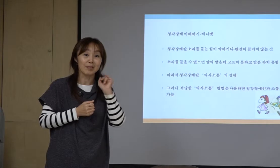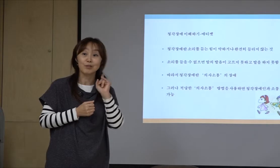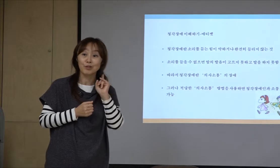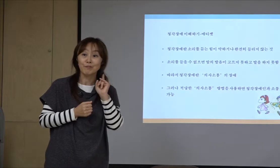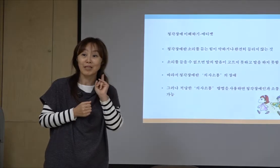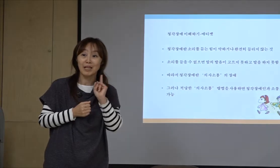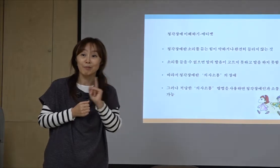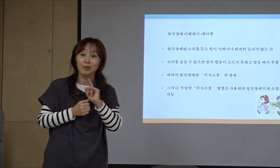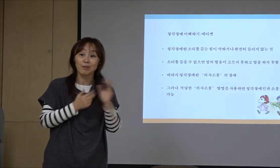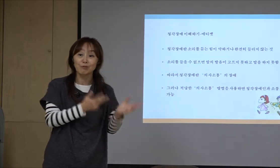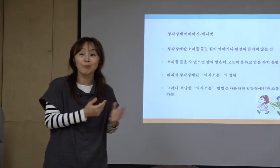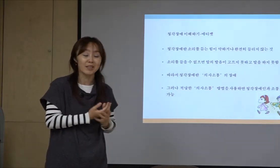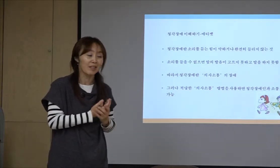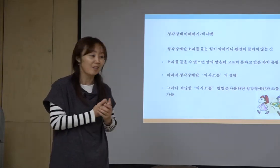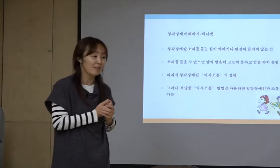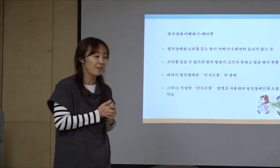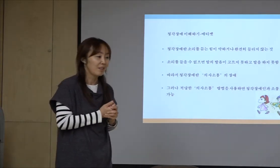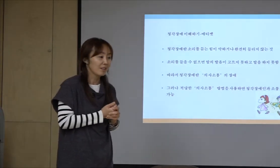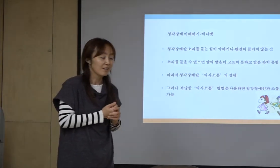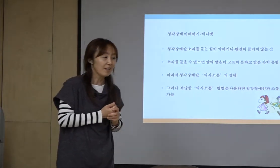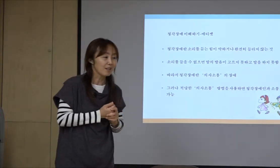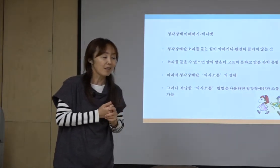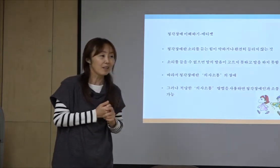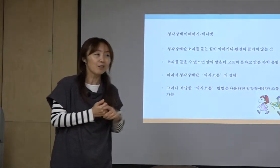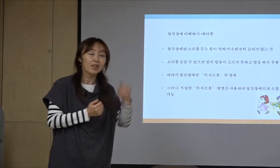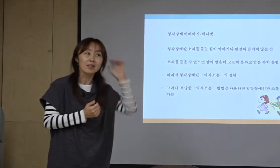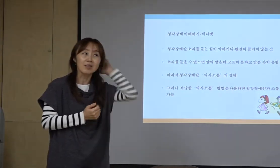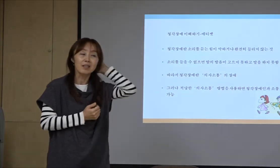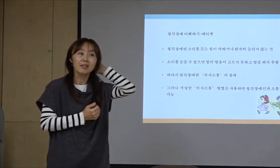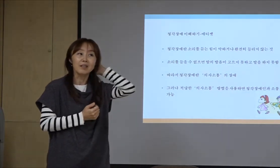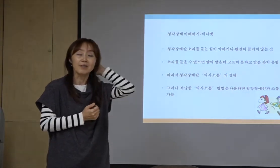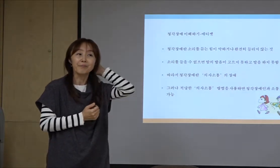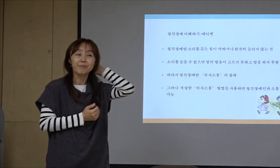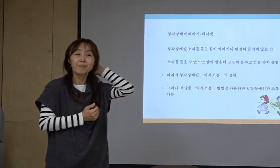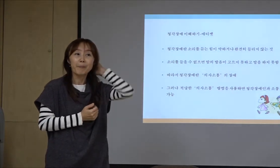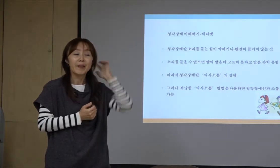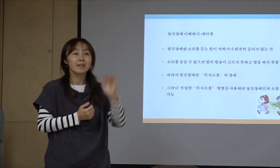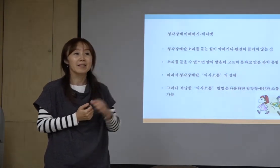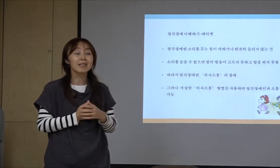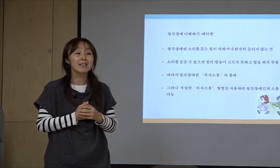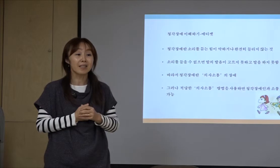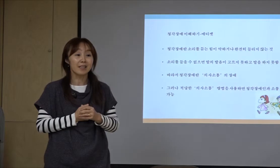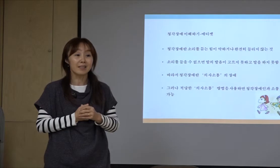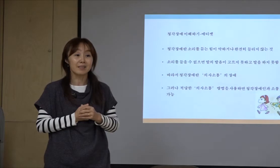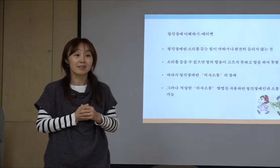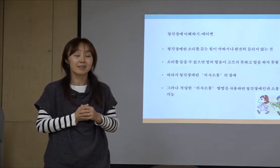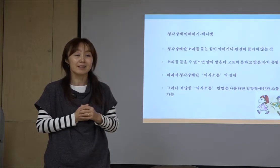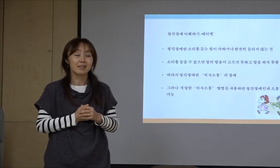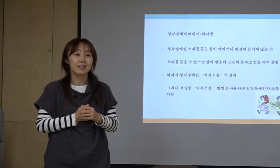듣고 싶냐 뭐 이렇게 물어봤대요. 근데 헬렌 켈러가 그렇게 얘기했대요. 그 시각장애인들은